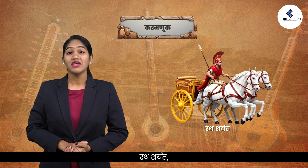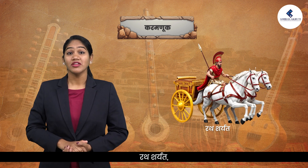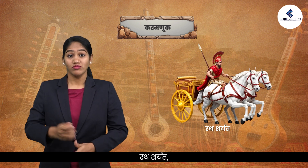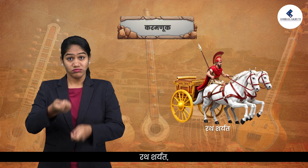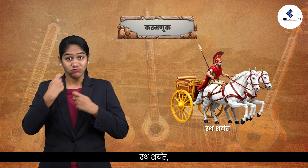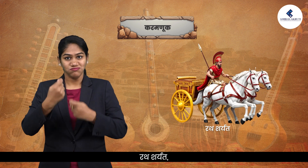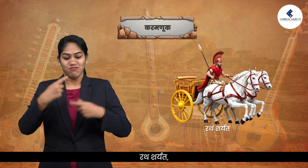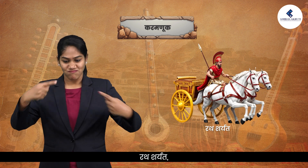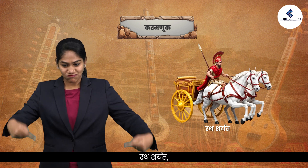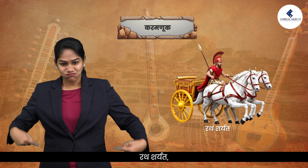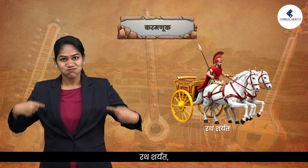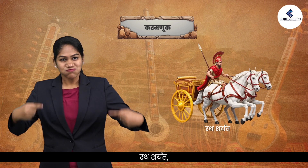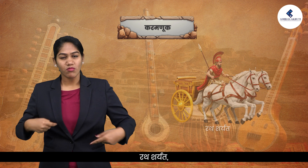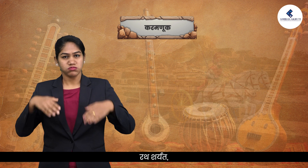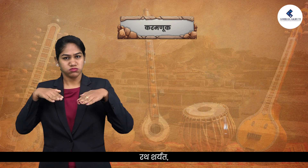रथशर्यत,